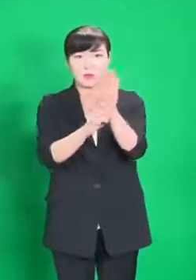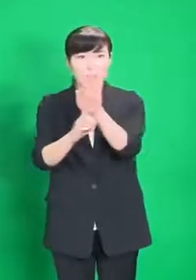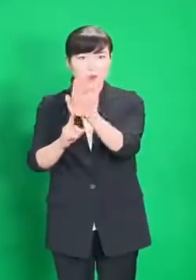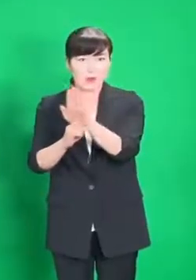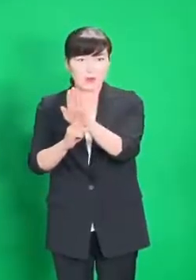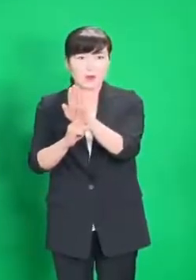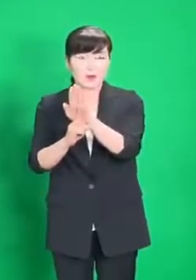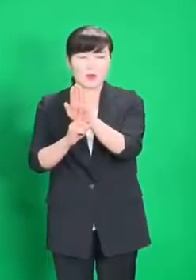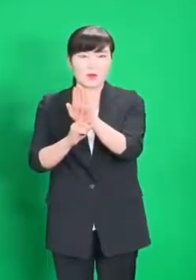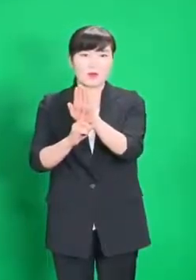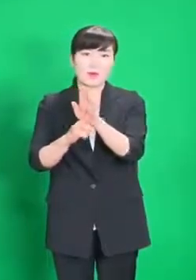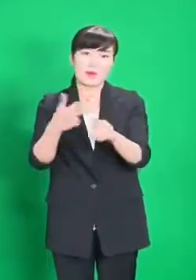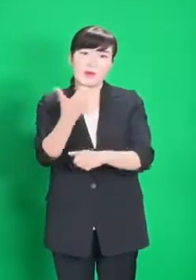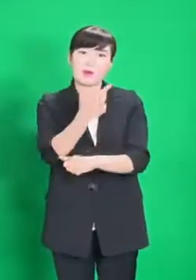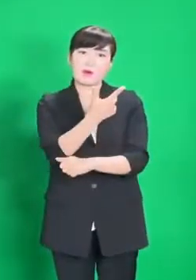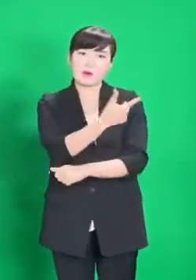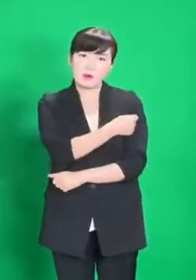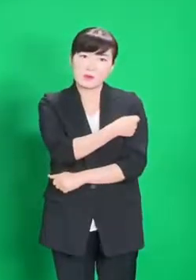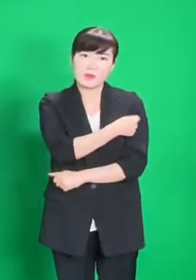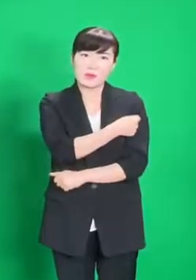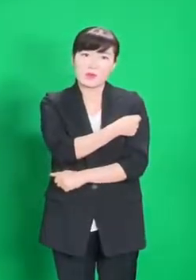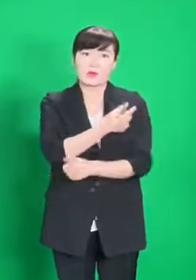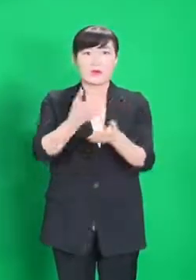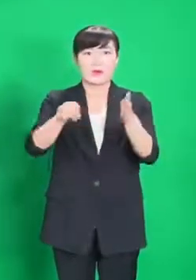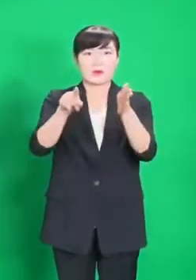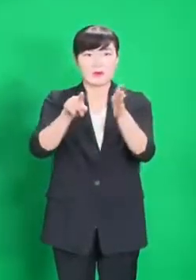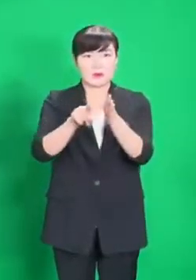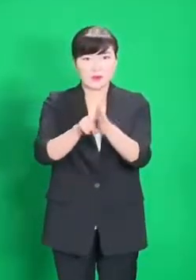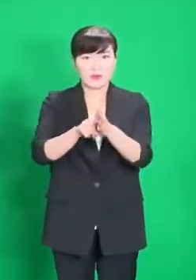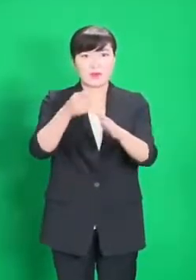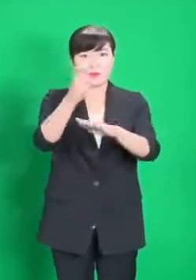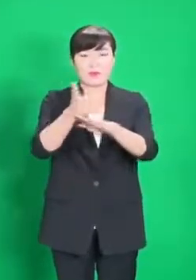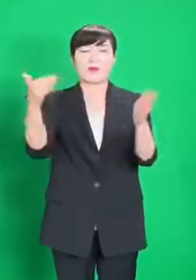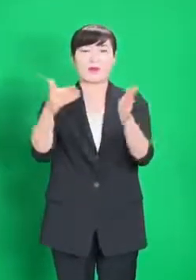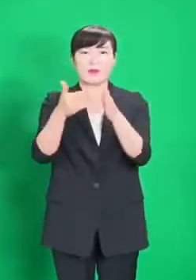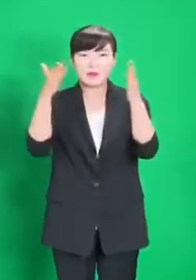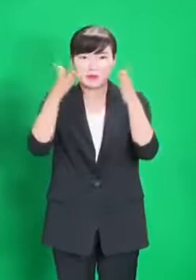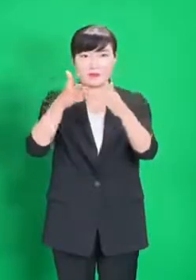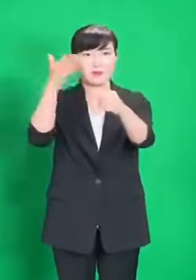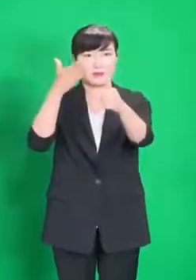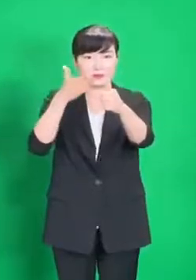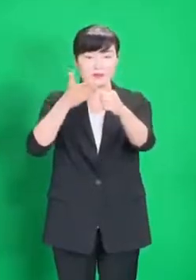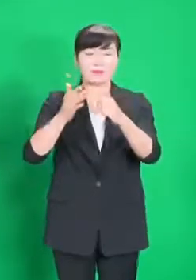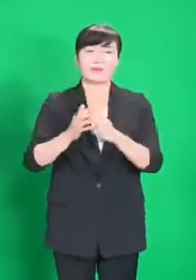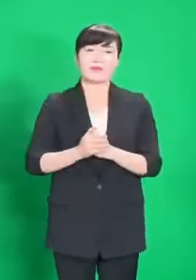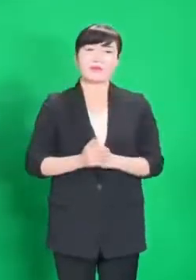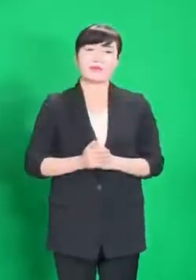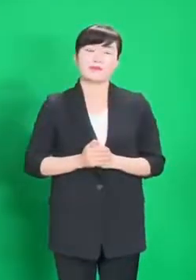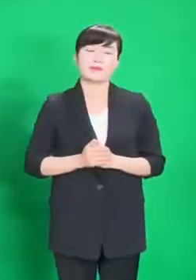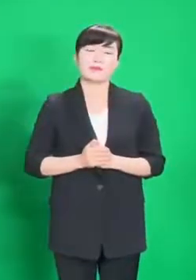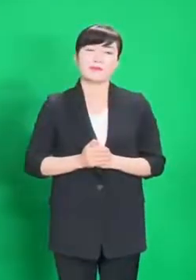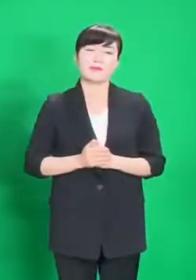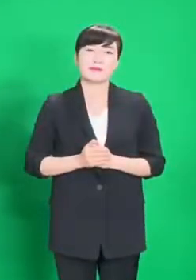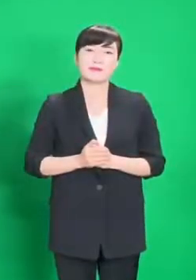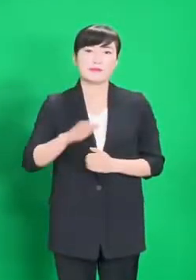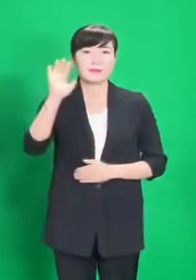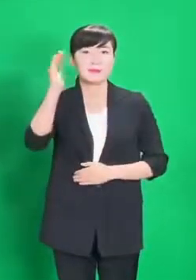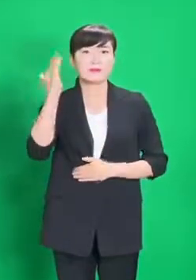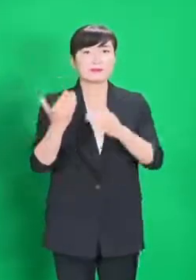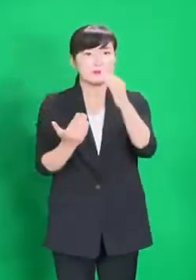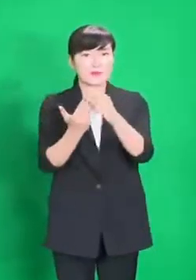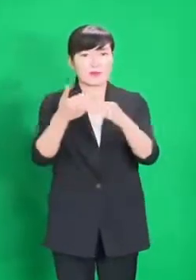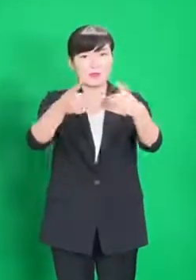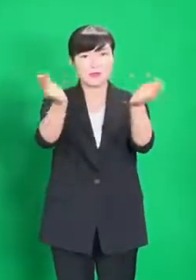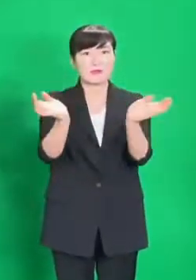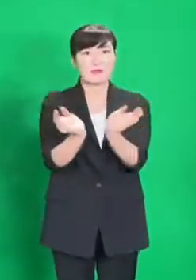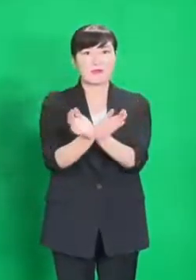접종 동료의 마지막까지 행정력을 집중해 주시기 바랍니다. 최근 발생하는